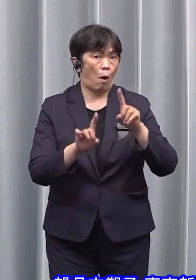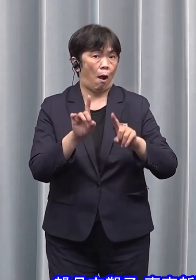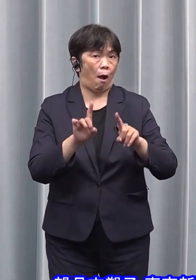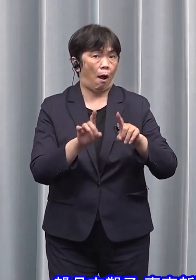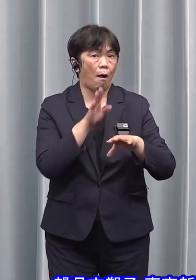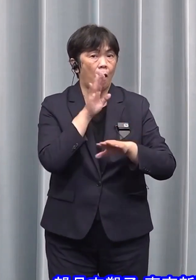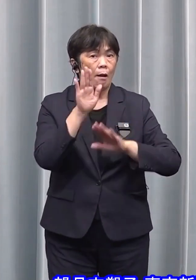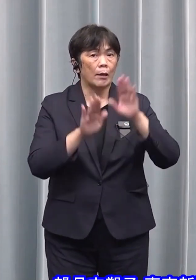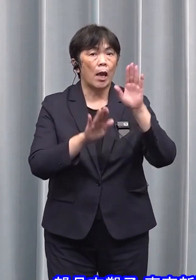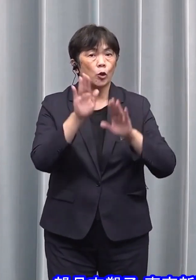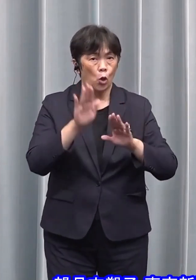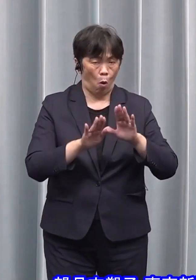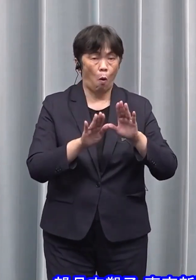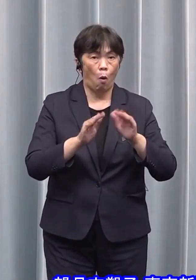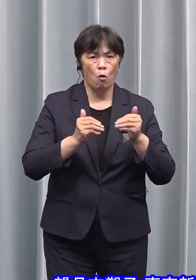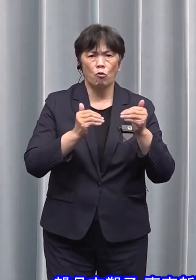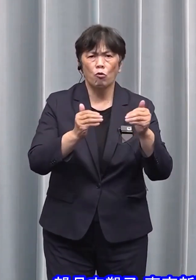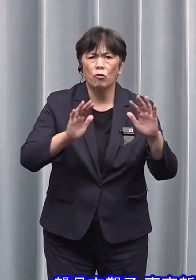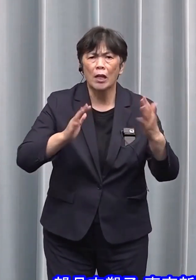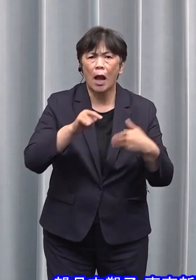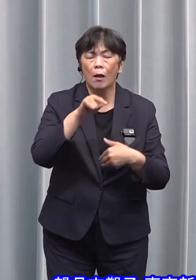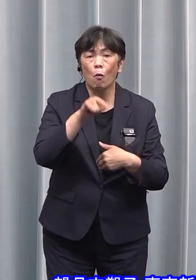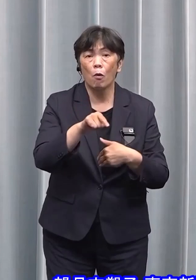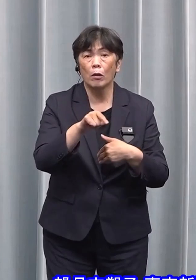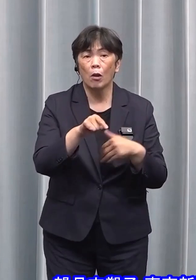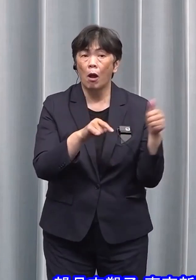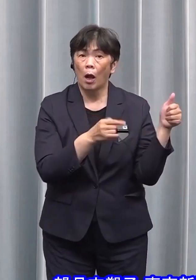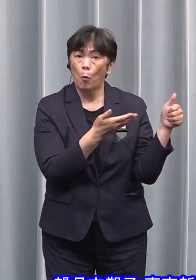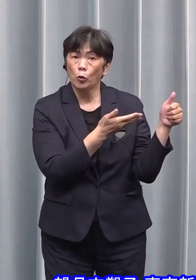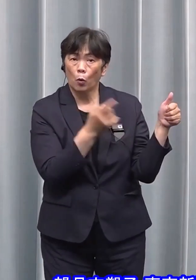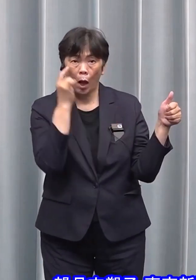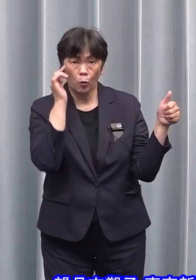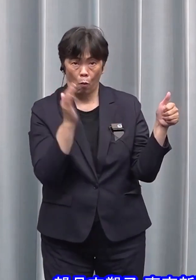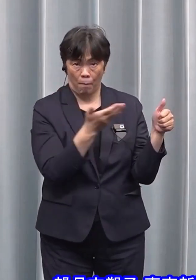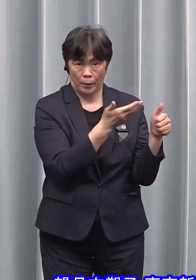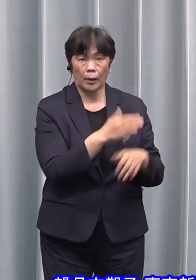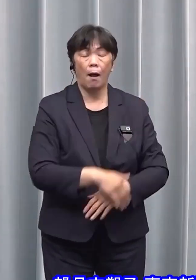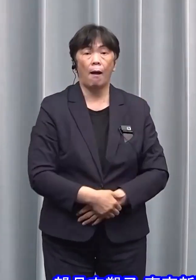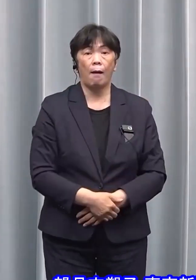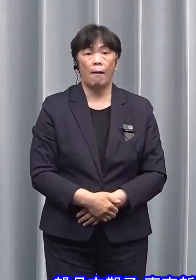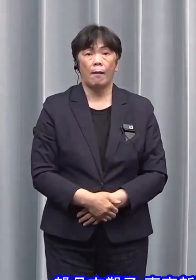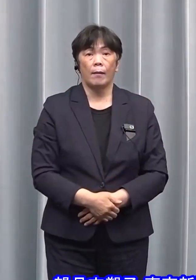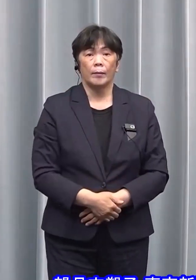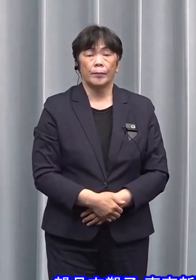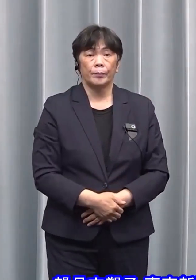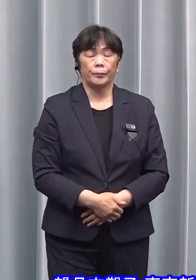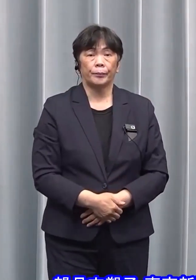状停滞しているという指摘に関して官房長官の お考えをお聞かせください。